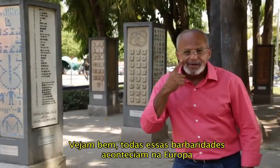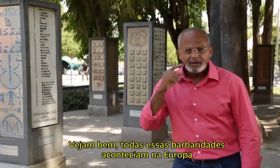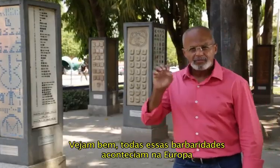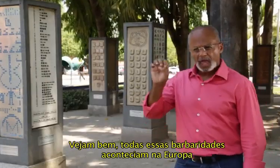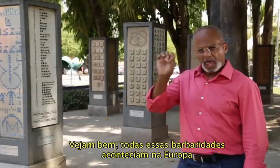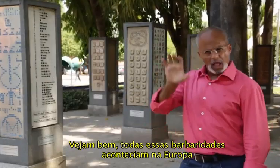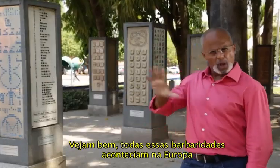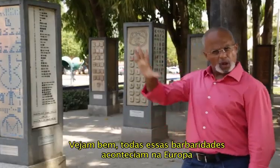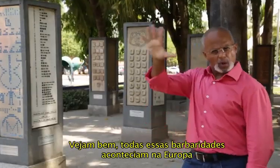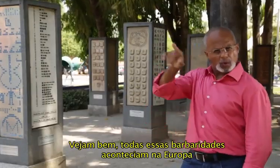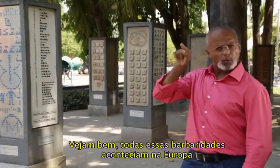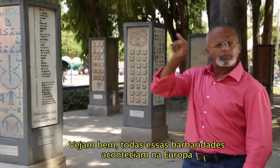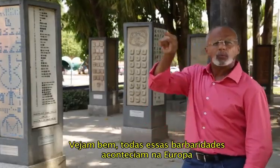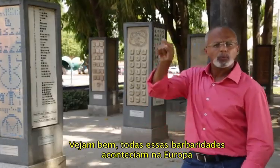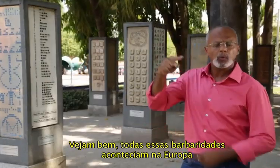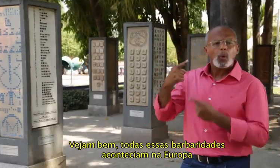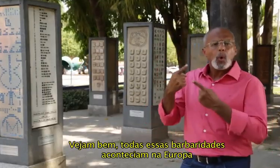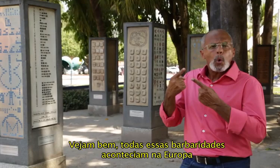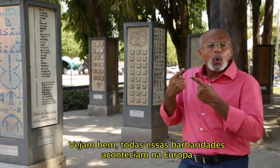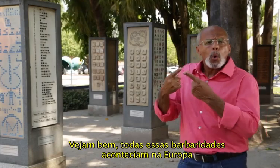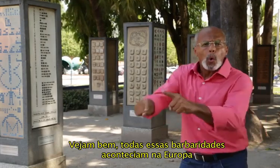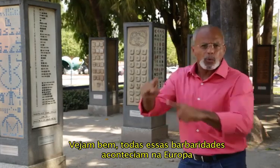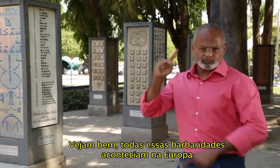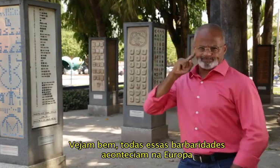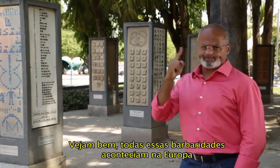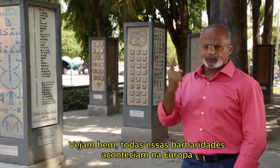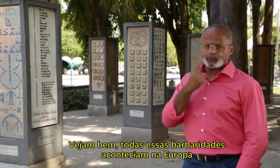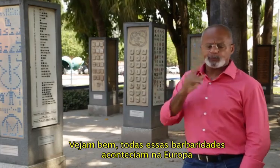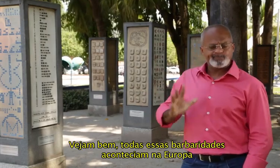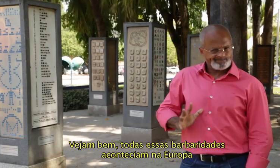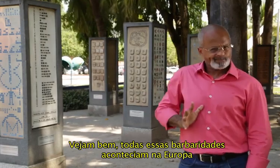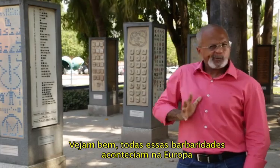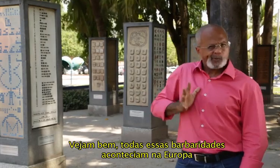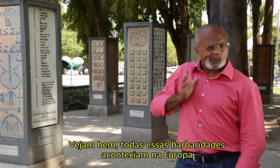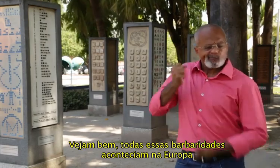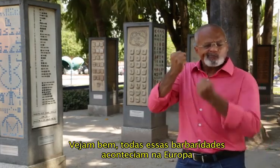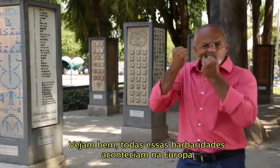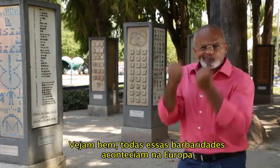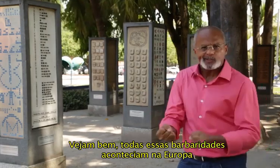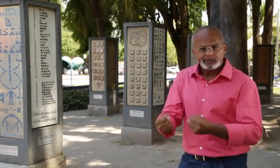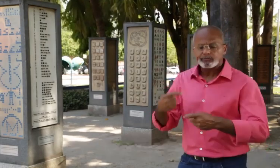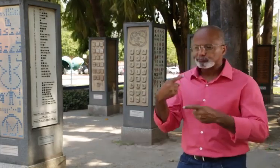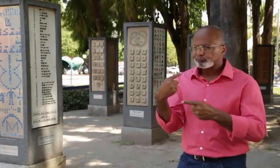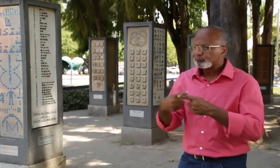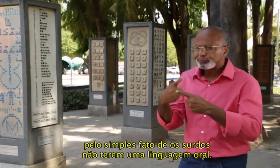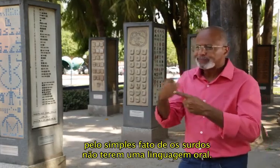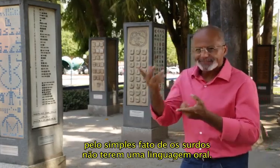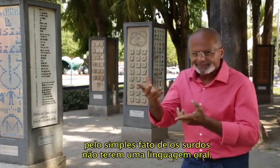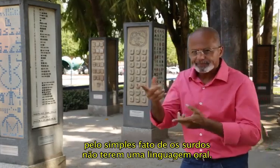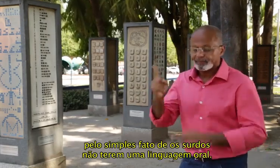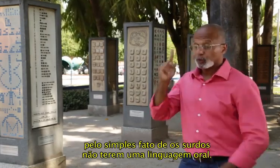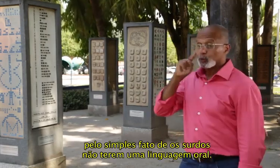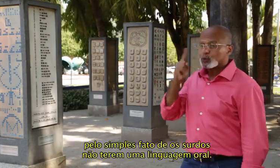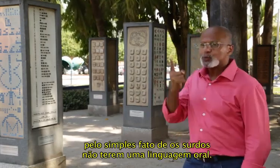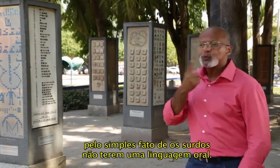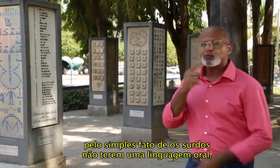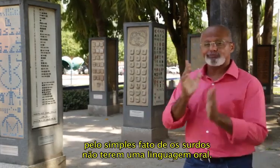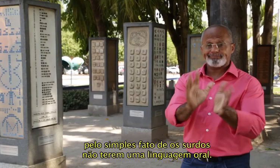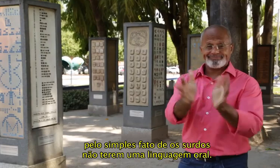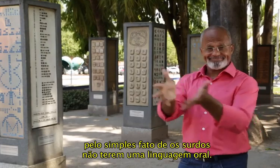Vejam bem, todas essas barbaridades aconteciam na Europa pelo simples fato de os surdos